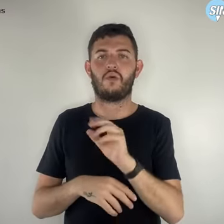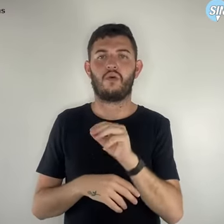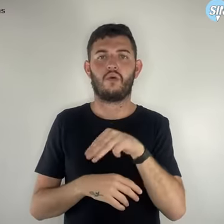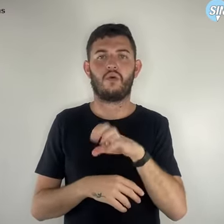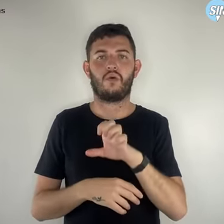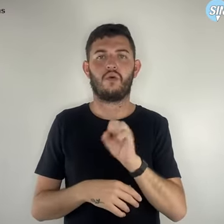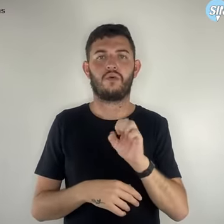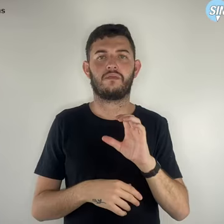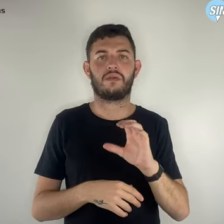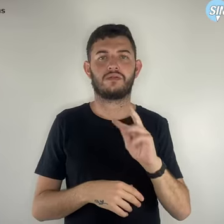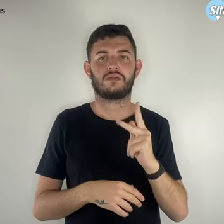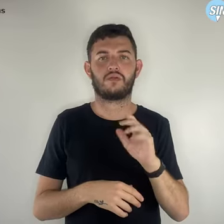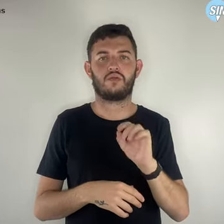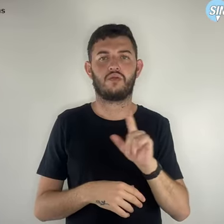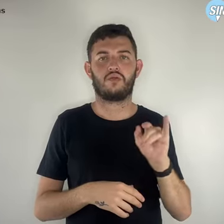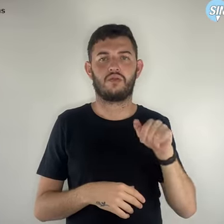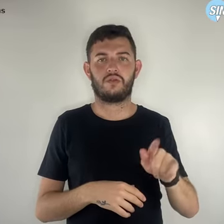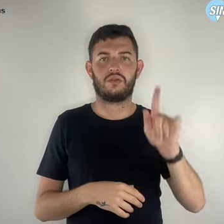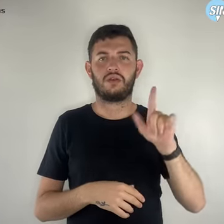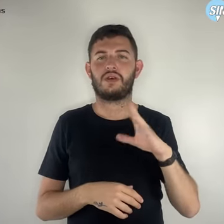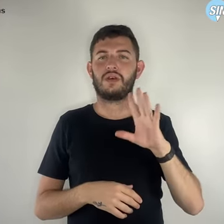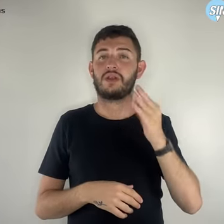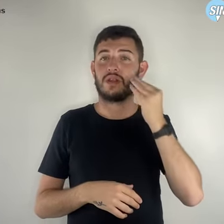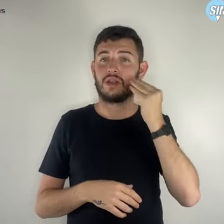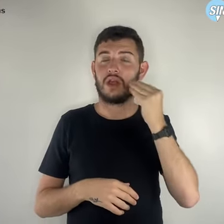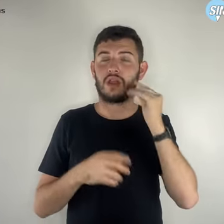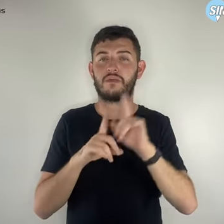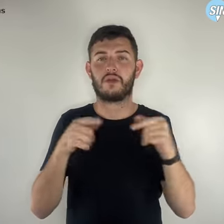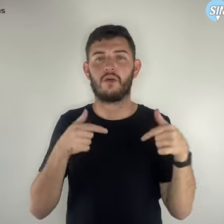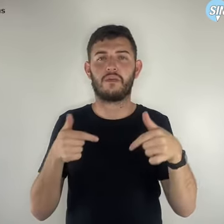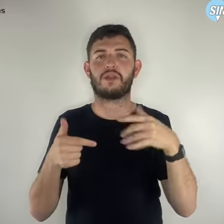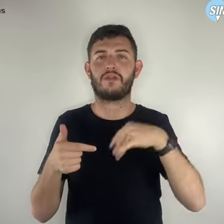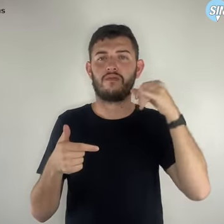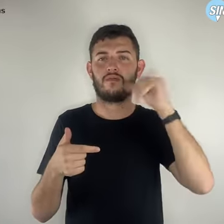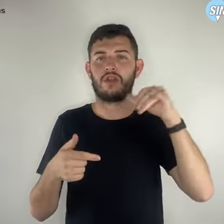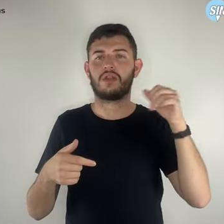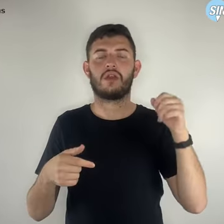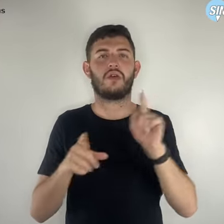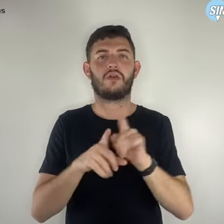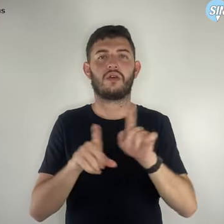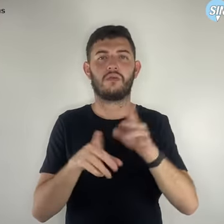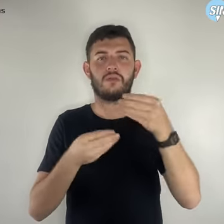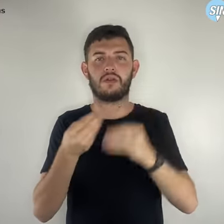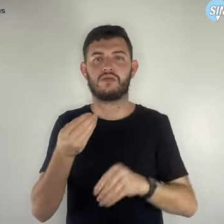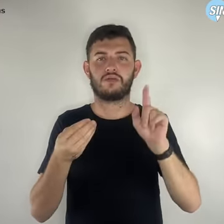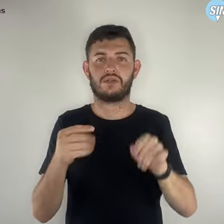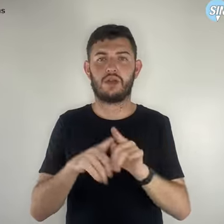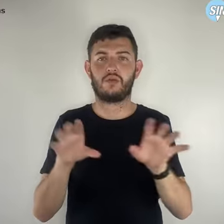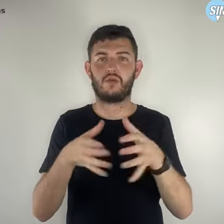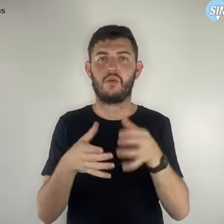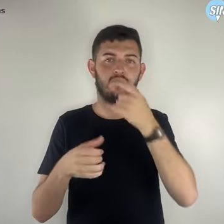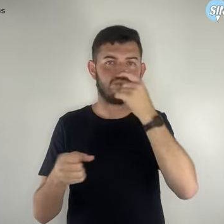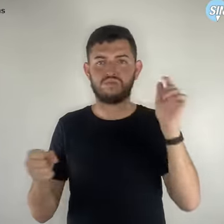o homeschooling. Combater também o sucateamento, que será consequência da superlotação de turmas,